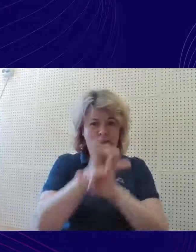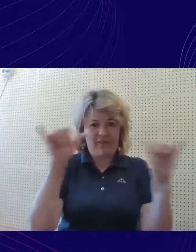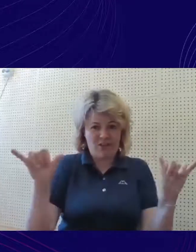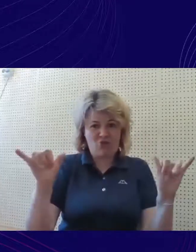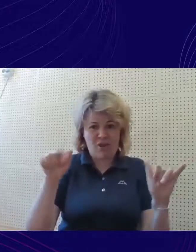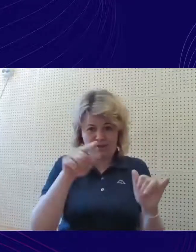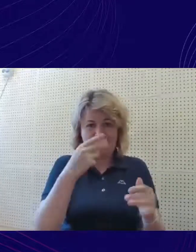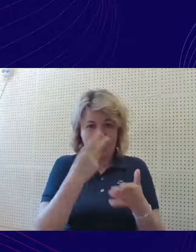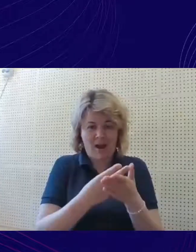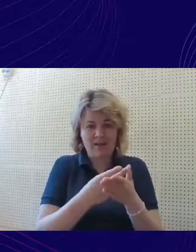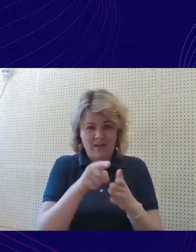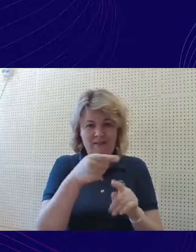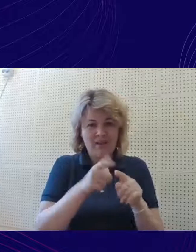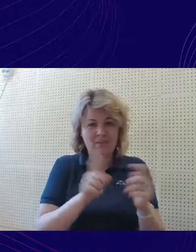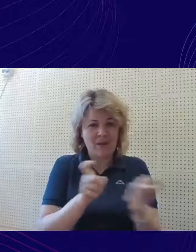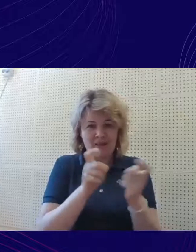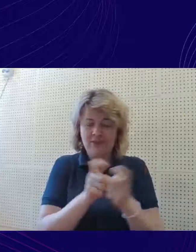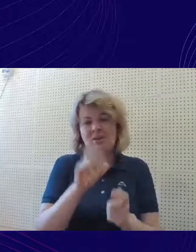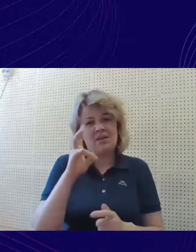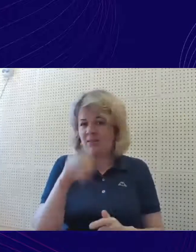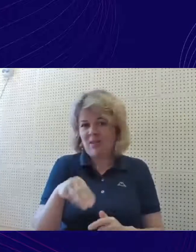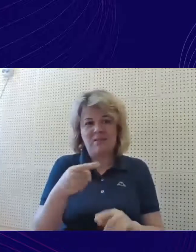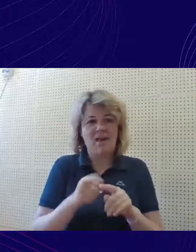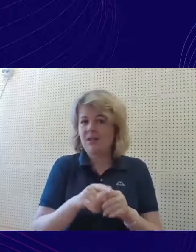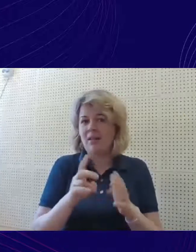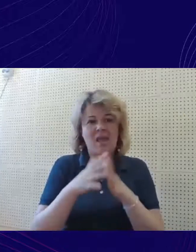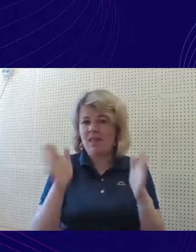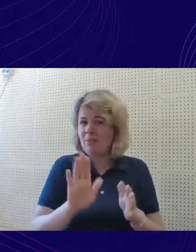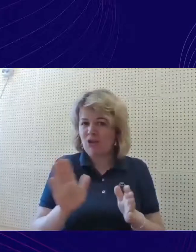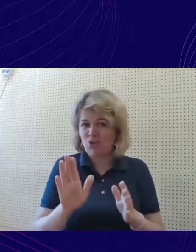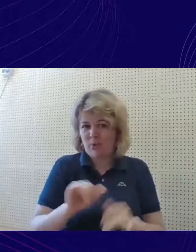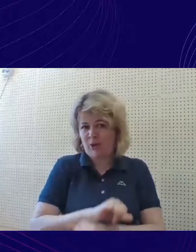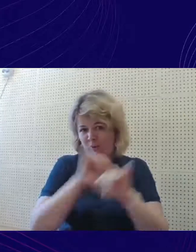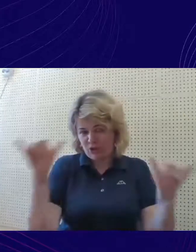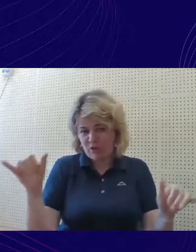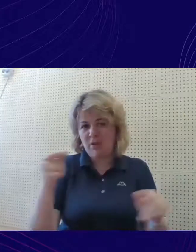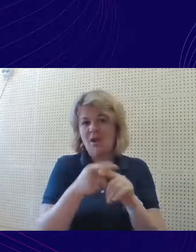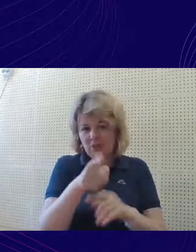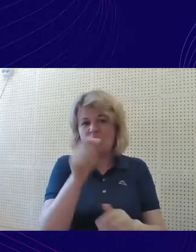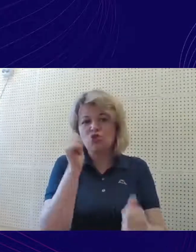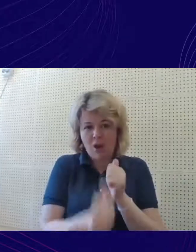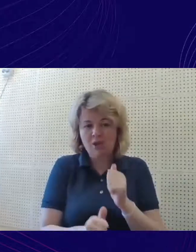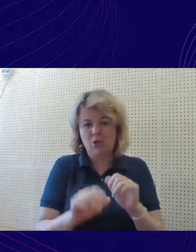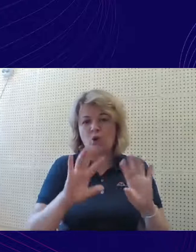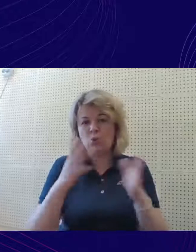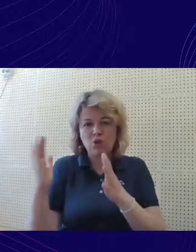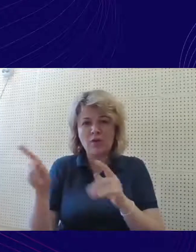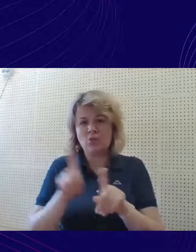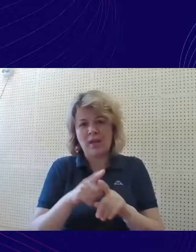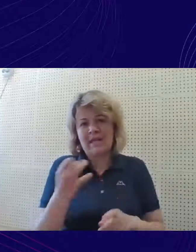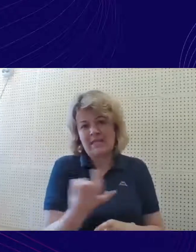небольшое преувеличение, это вполне часто случающаяся история, когда